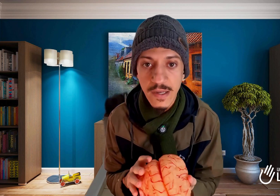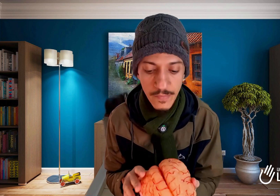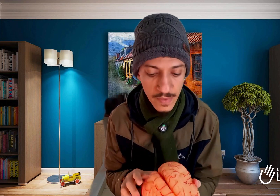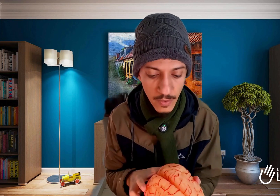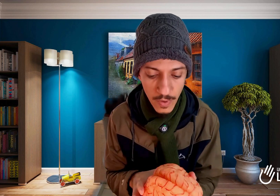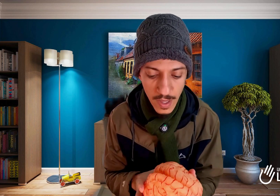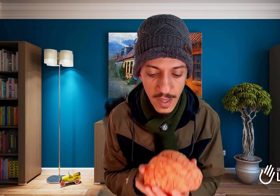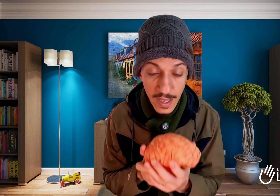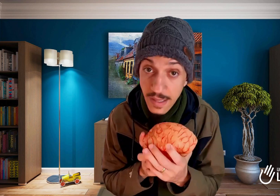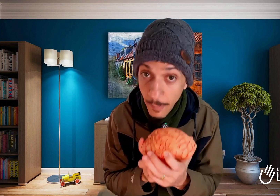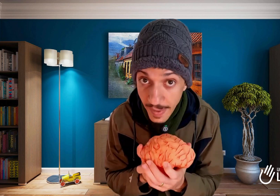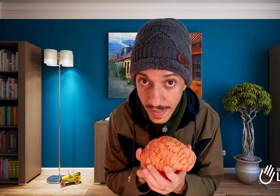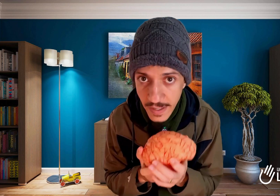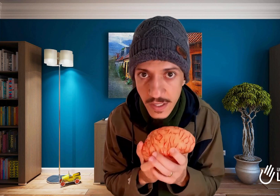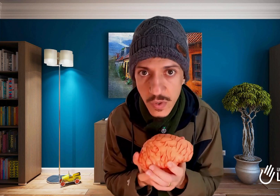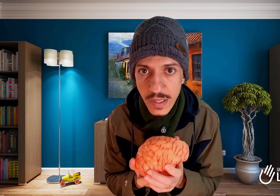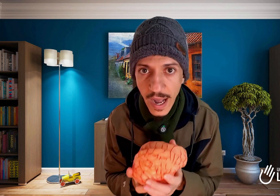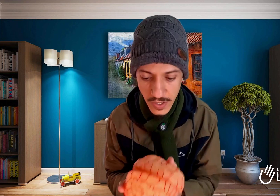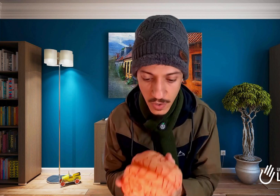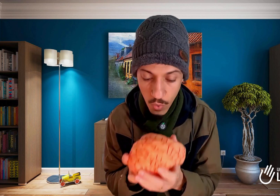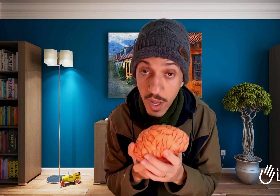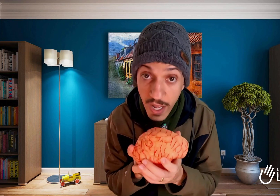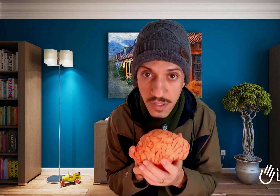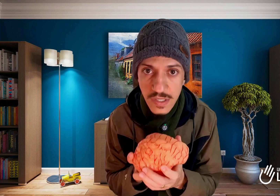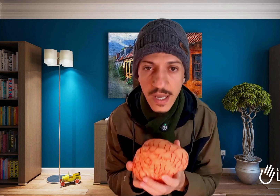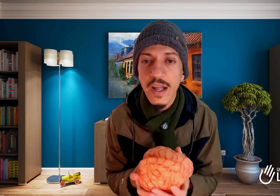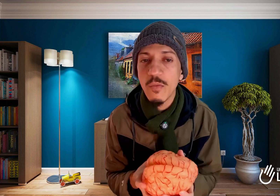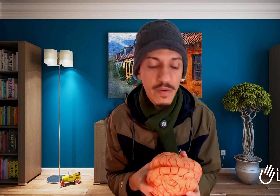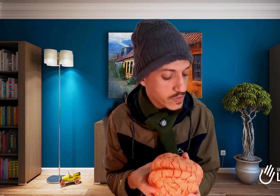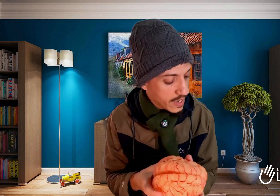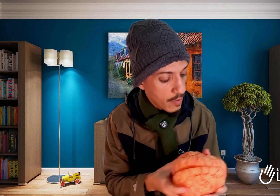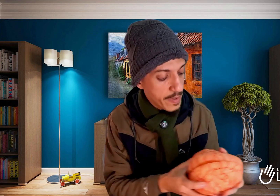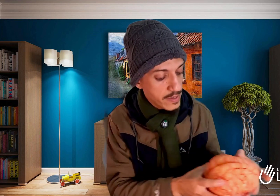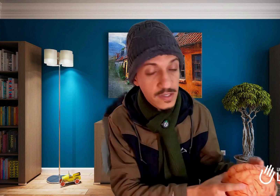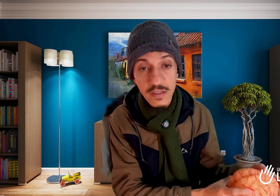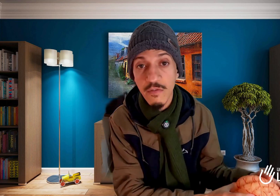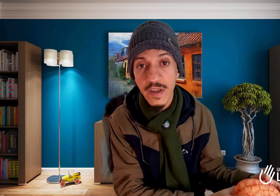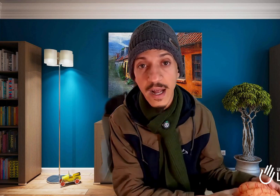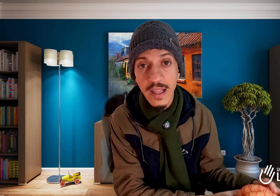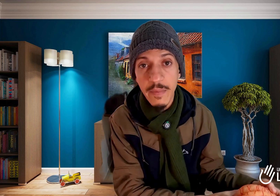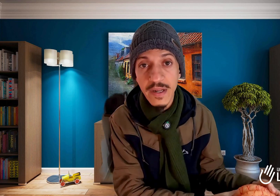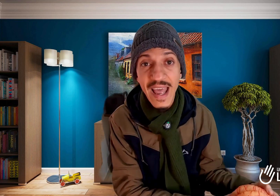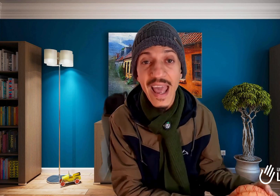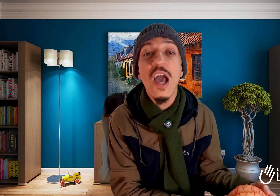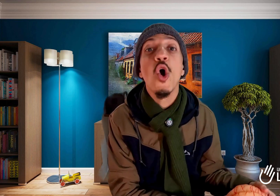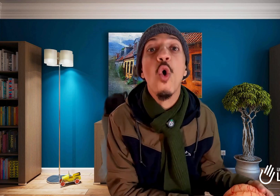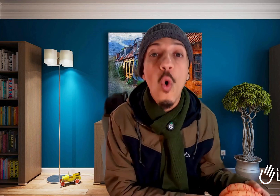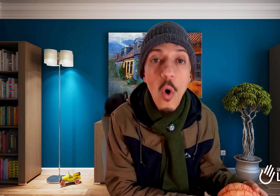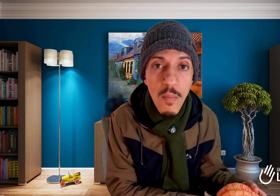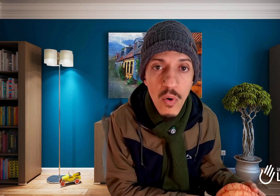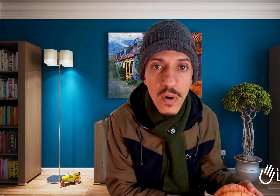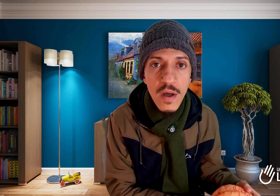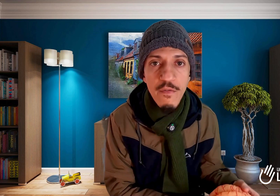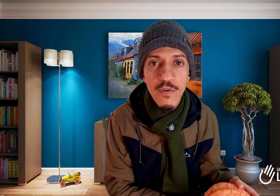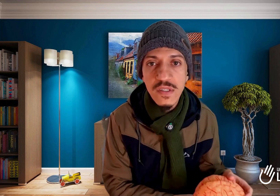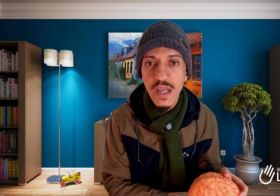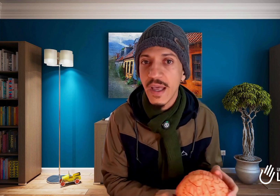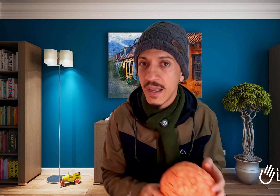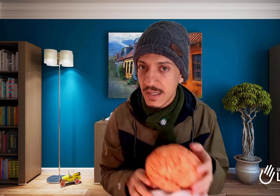Então, independente da sua idade, o grande segredo para você realmente se desenvolver na Libras é como você